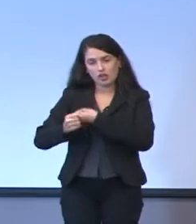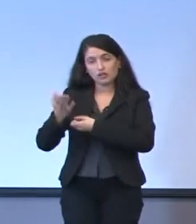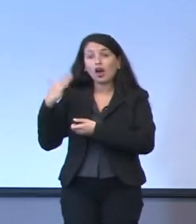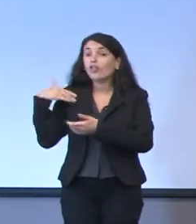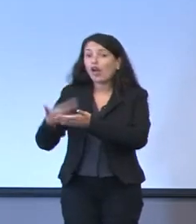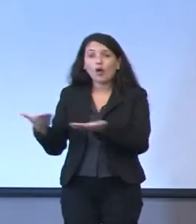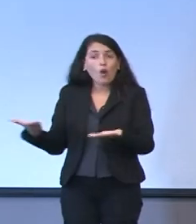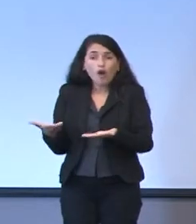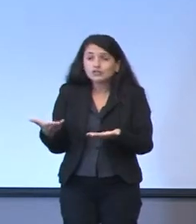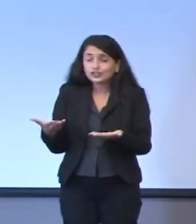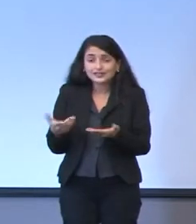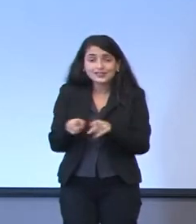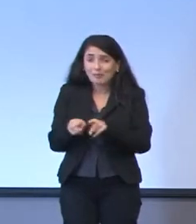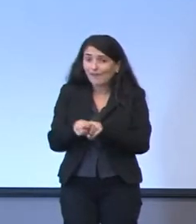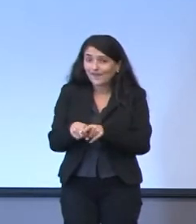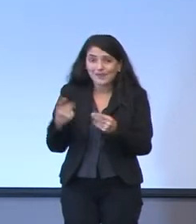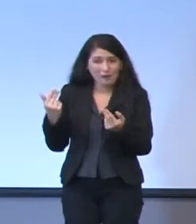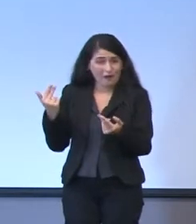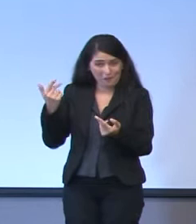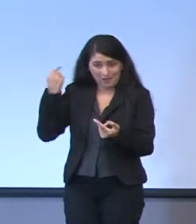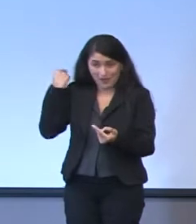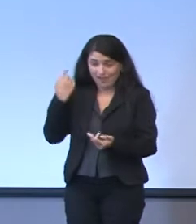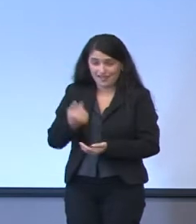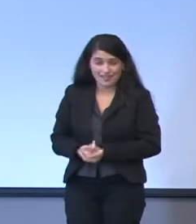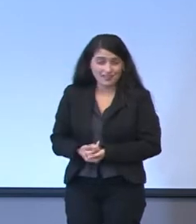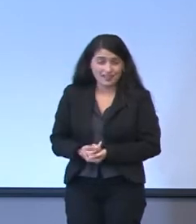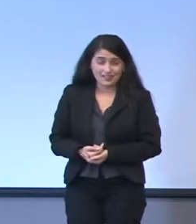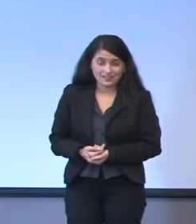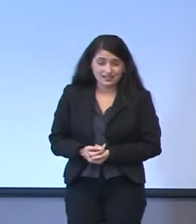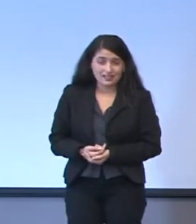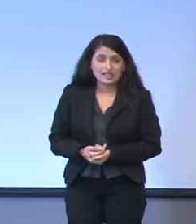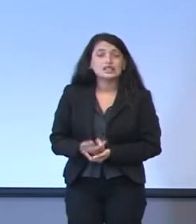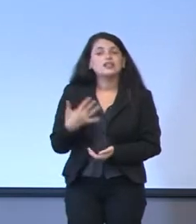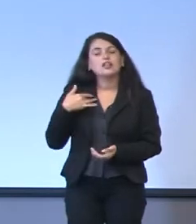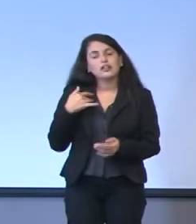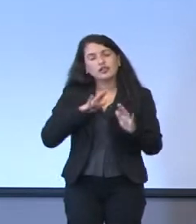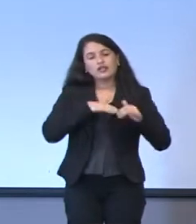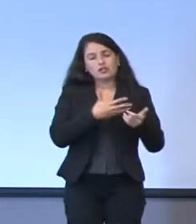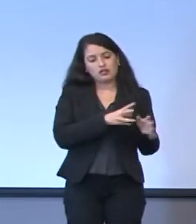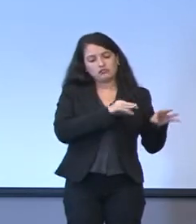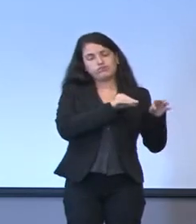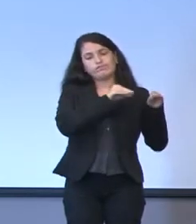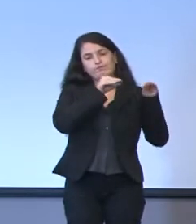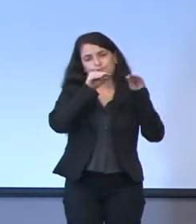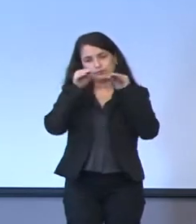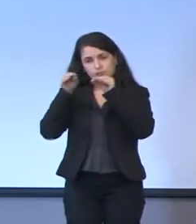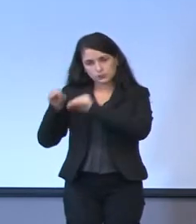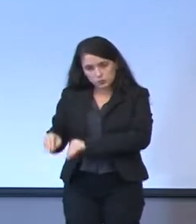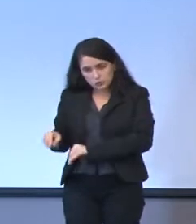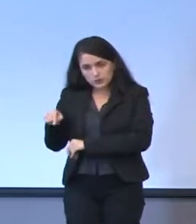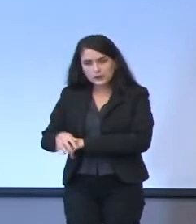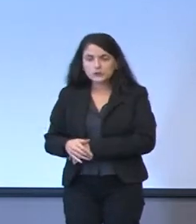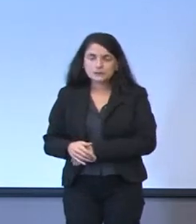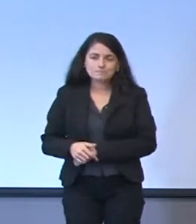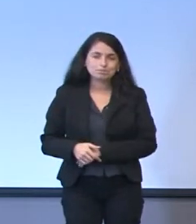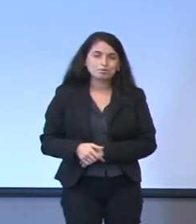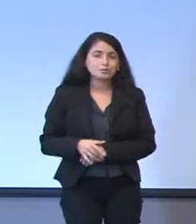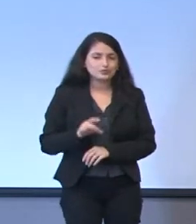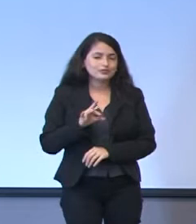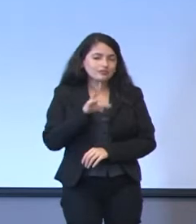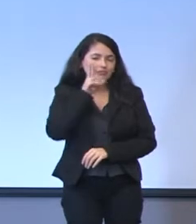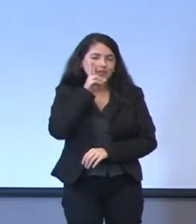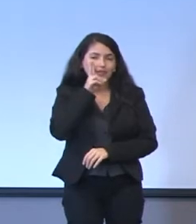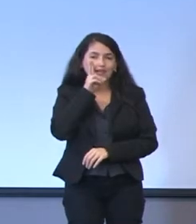ainda acontece. E, enfim, mudei de escola e tudo mais. Por fim, para acabar esse